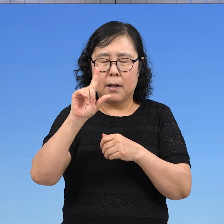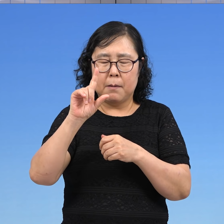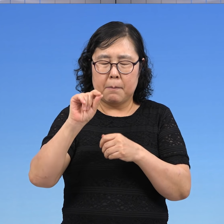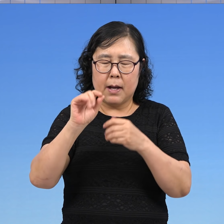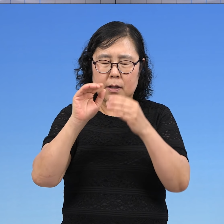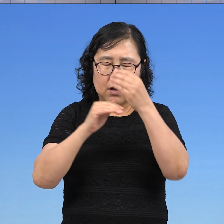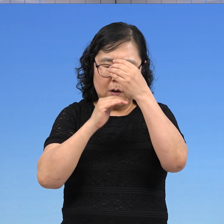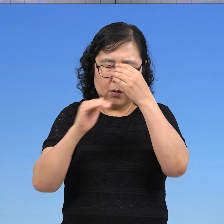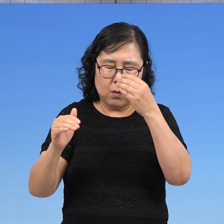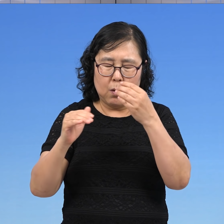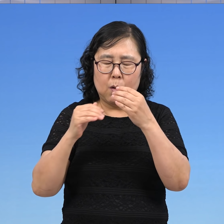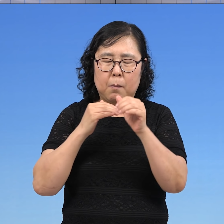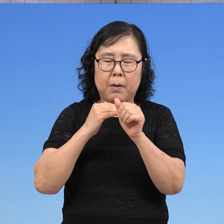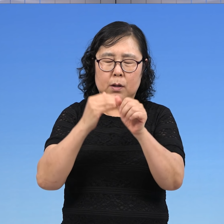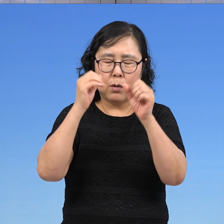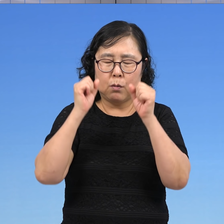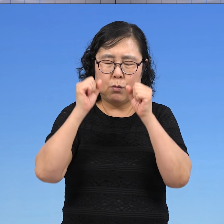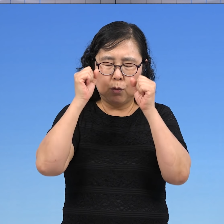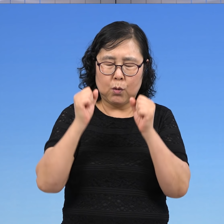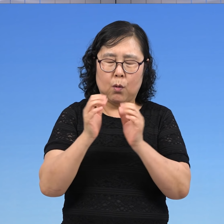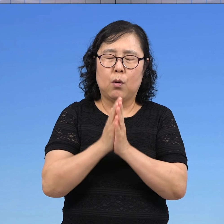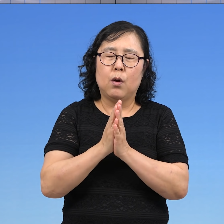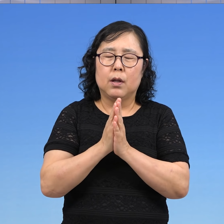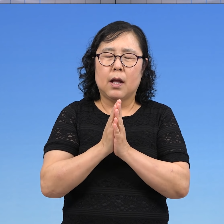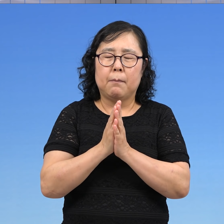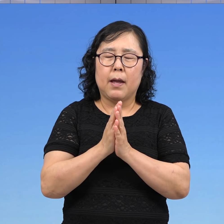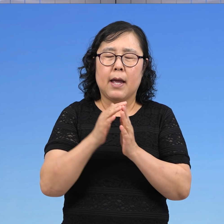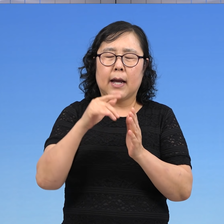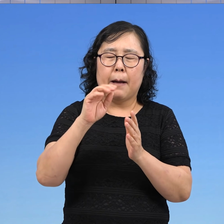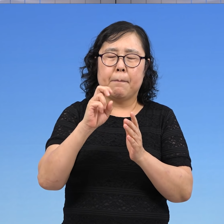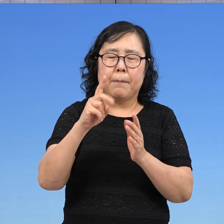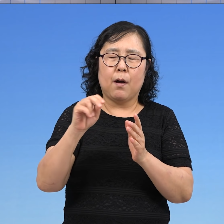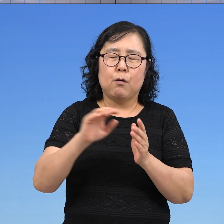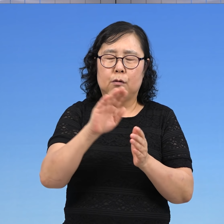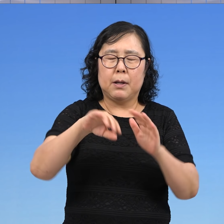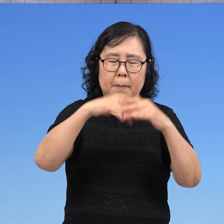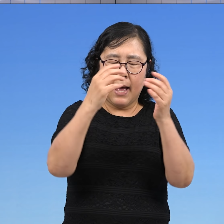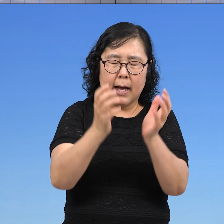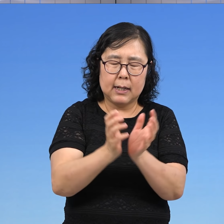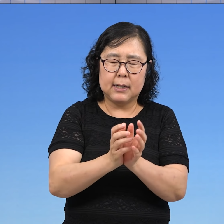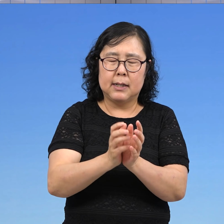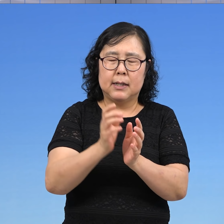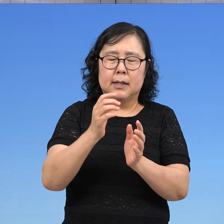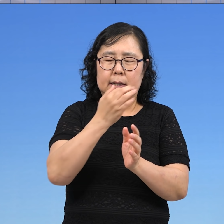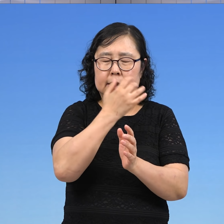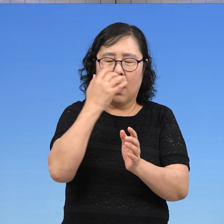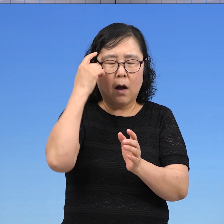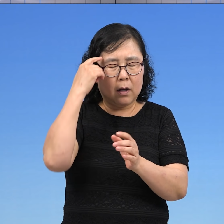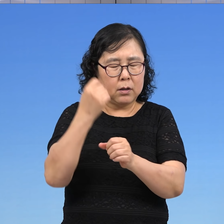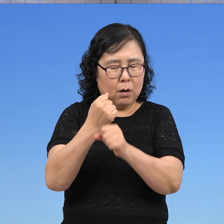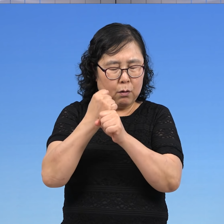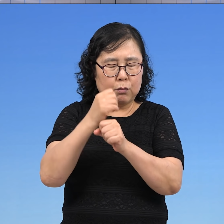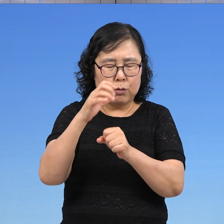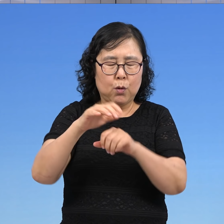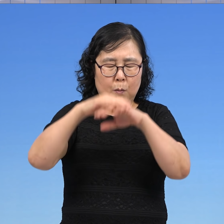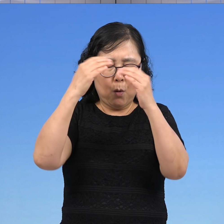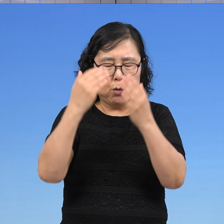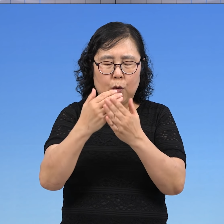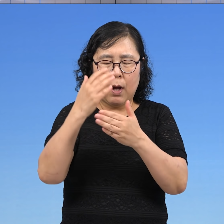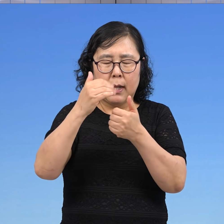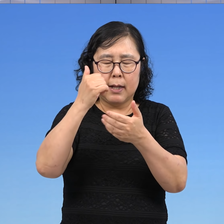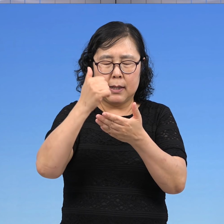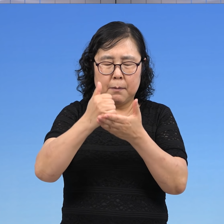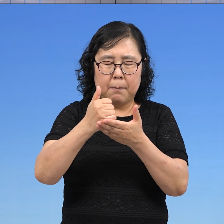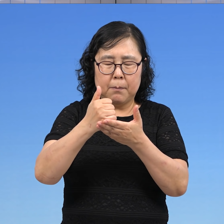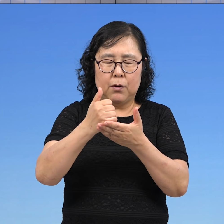파송 운도 카페 우리말 기독교 섬유유리 연구소 이 모든 것들이 주신 보고 흘려보내는 하나님의